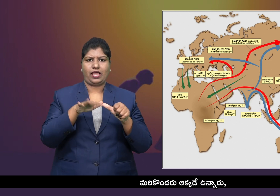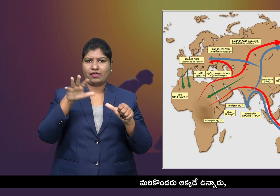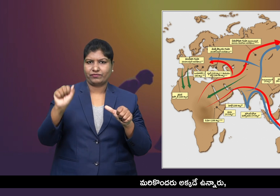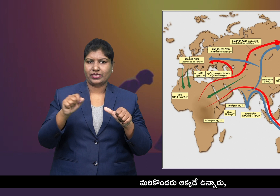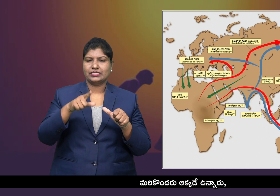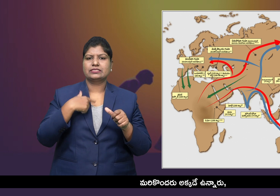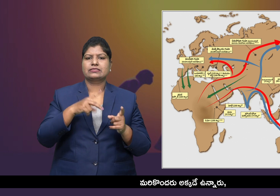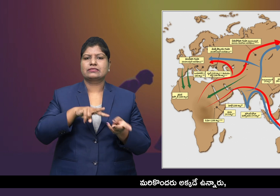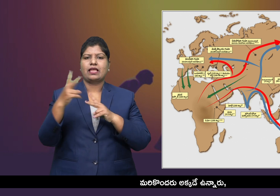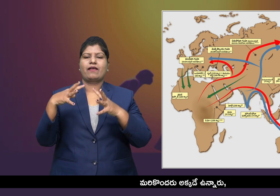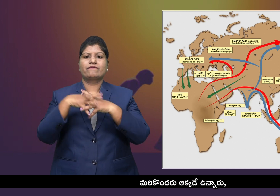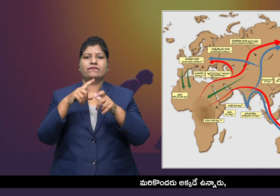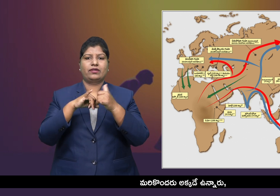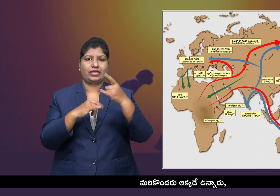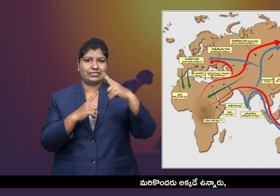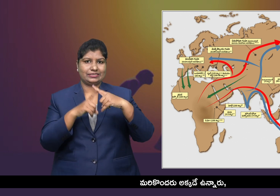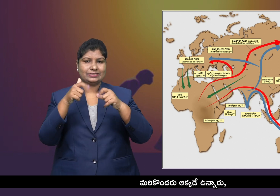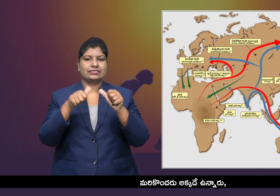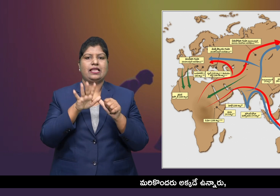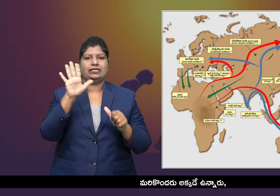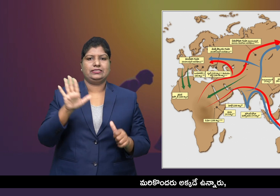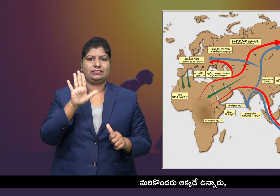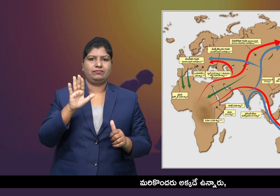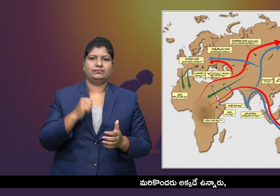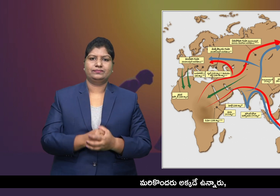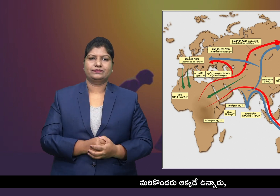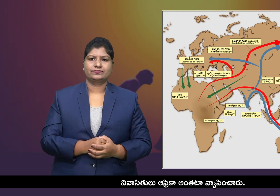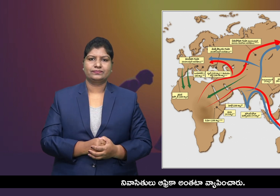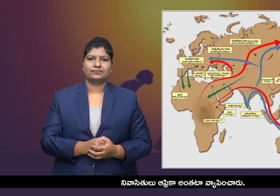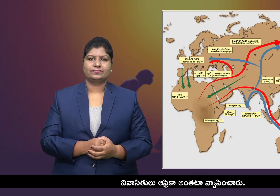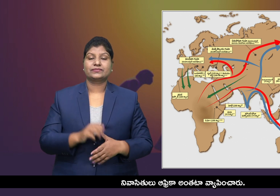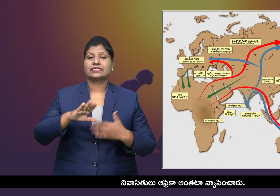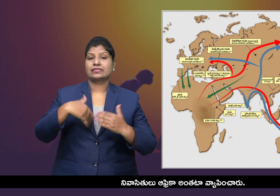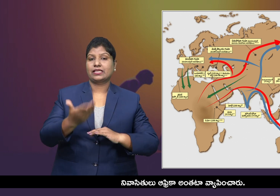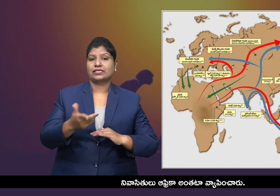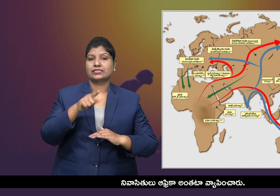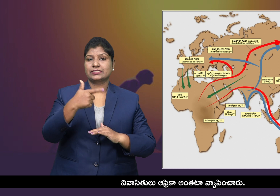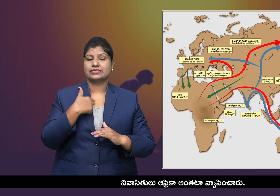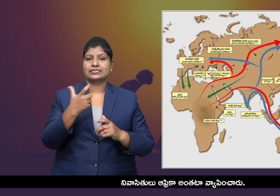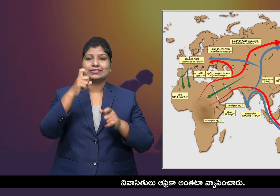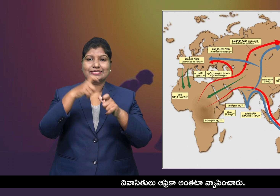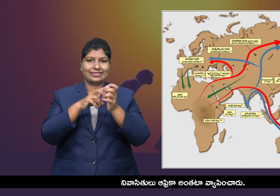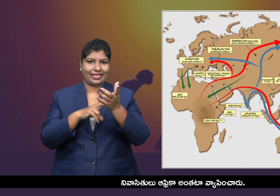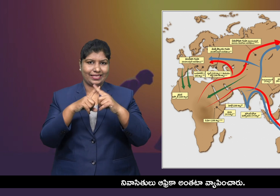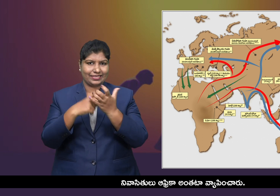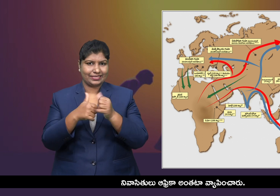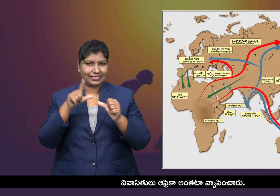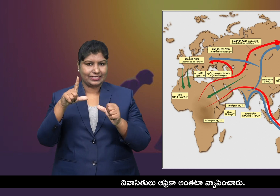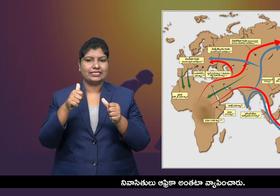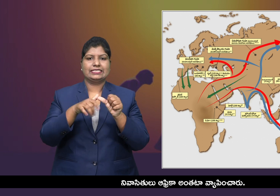నివాసితులు ఆఫ్రికా అంతటా వ్యాపించారు.